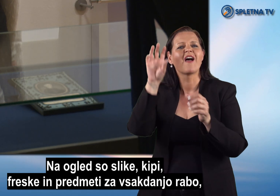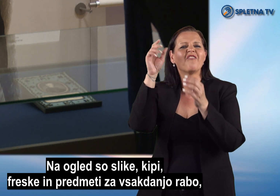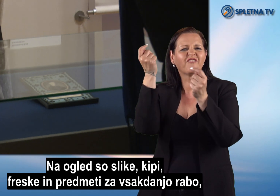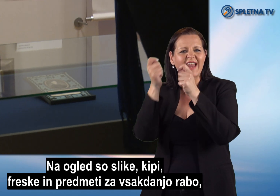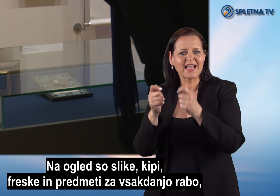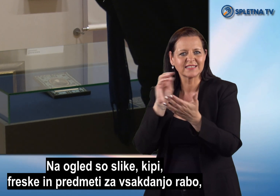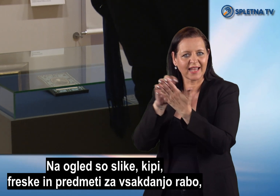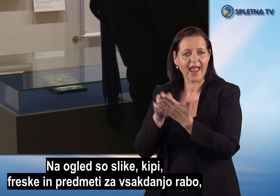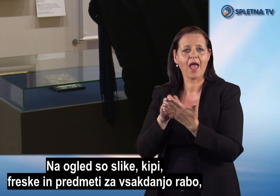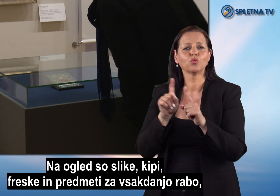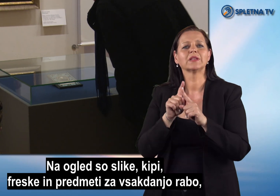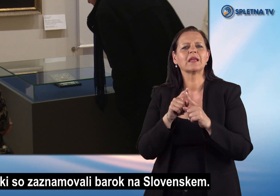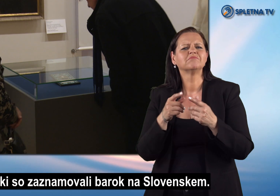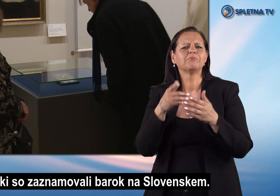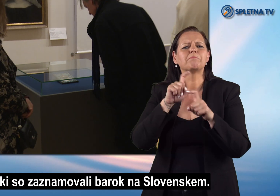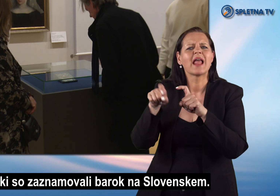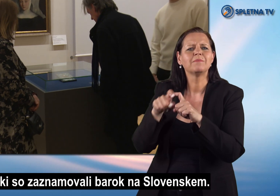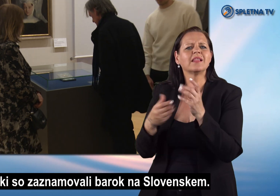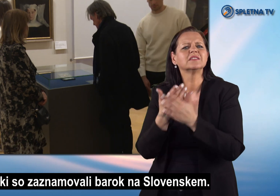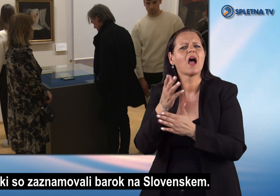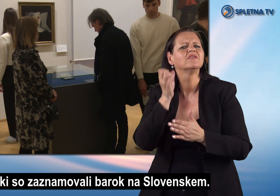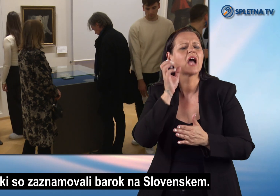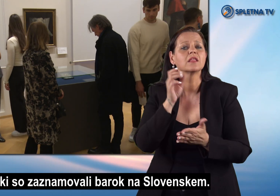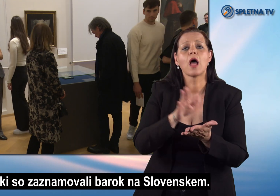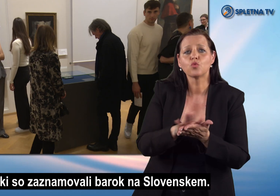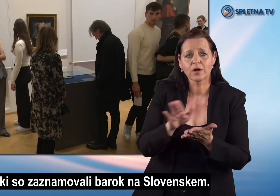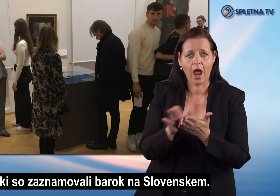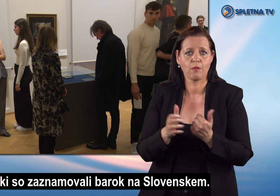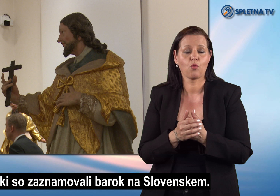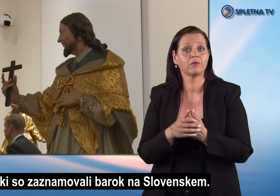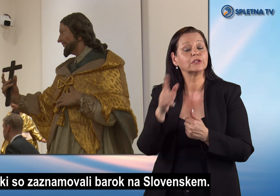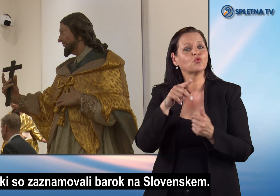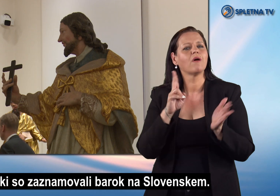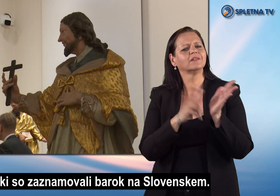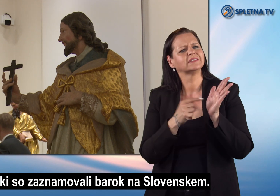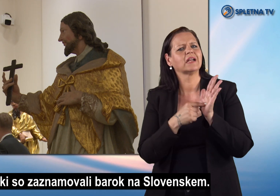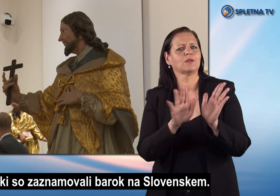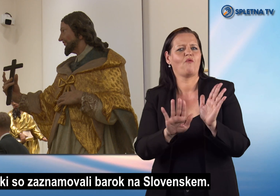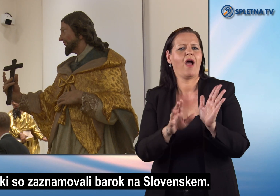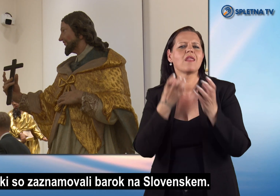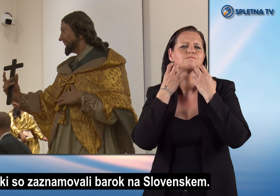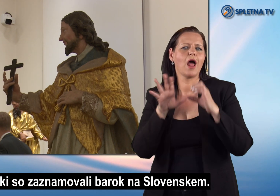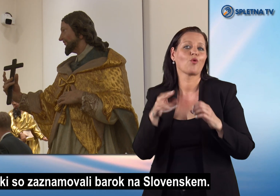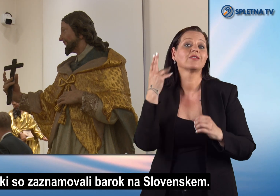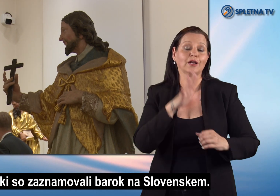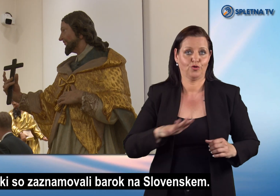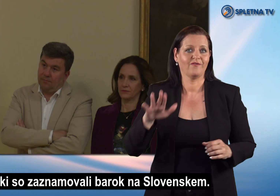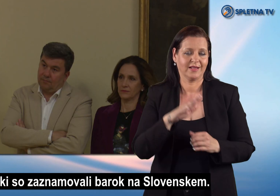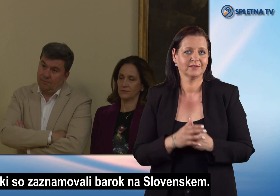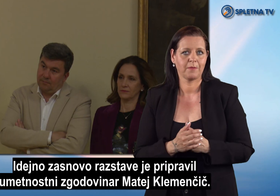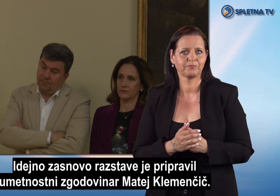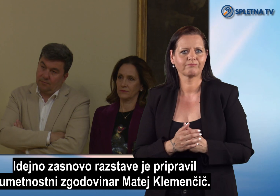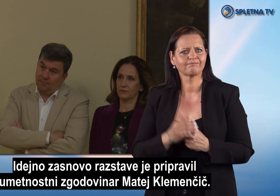predmeti za vsakdanjo rabo, ki so zaznamovali barok na Slovenskem. Idejno zasnovo razstave